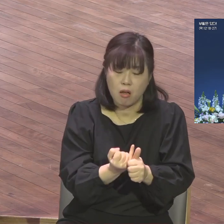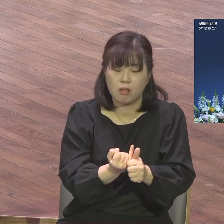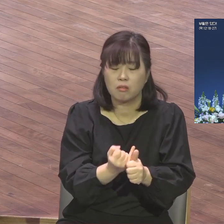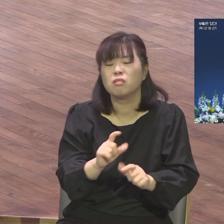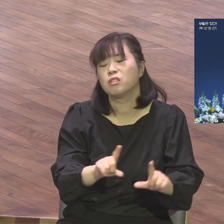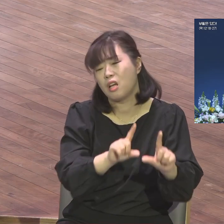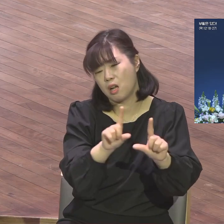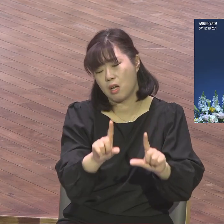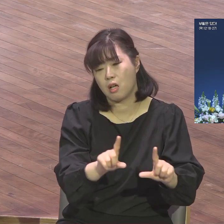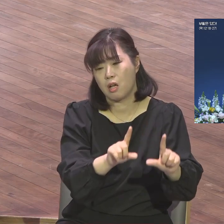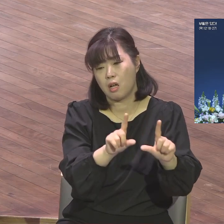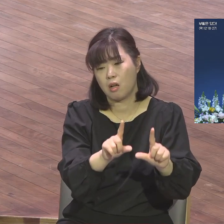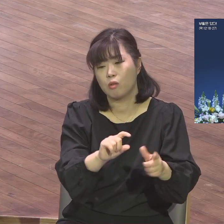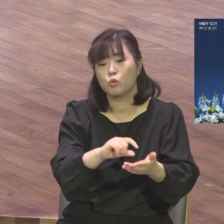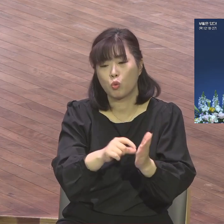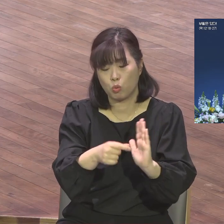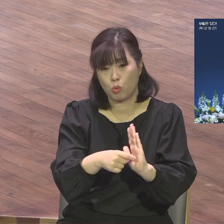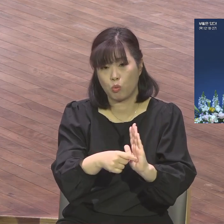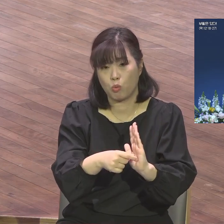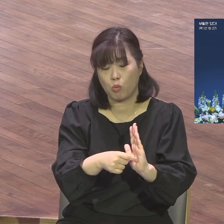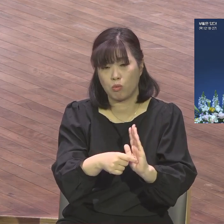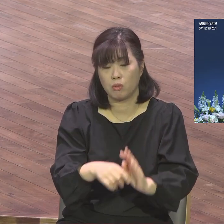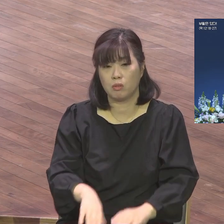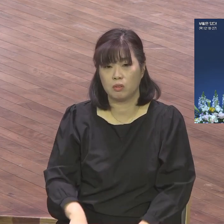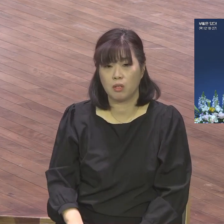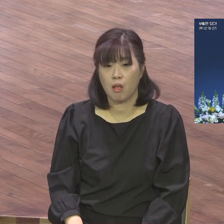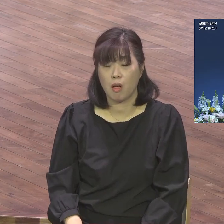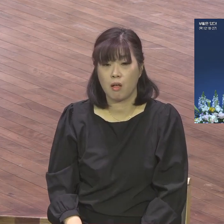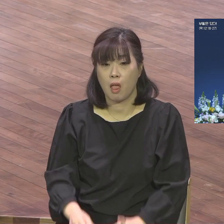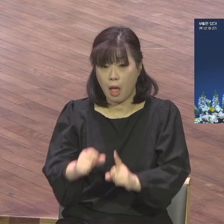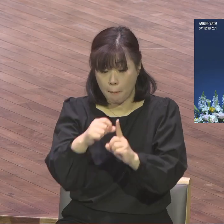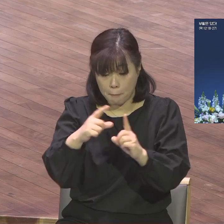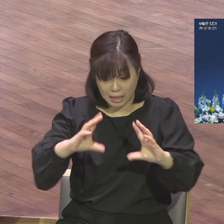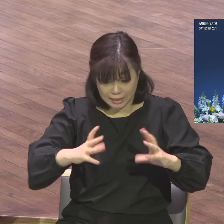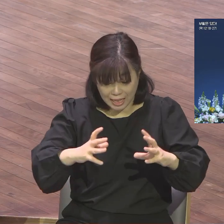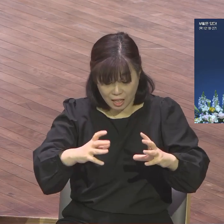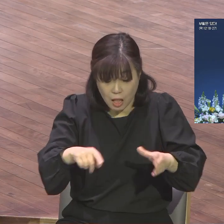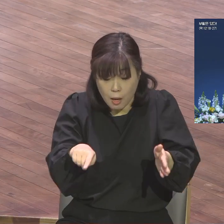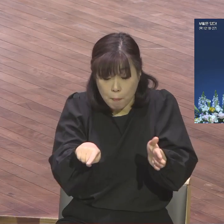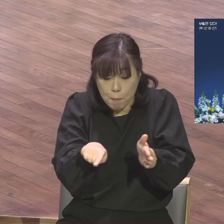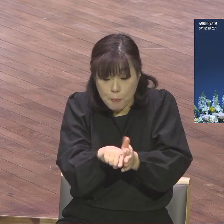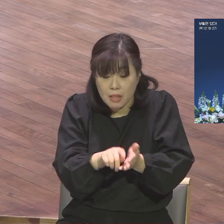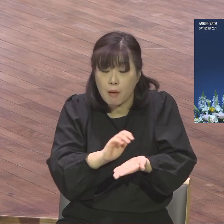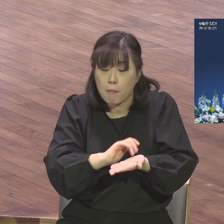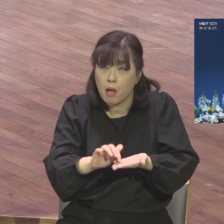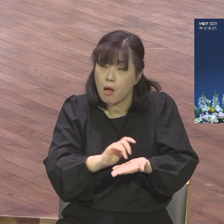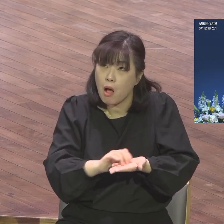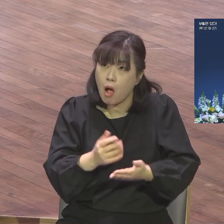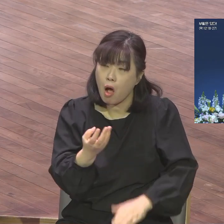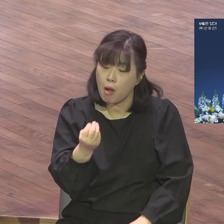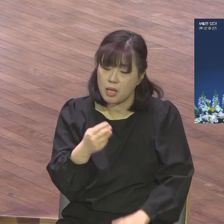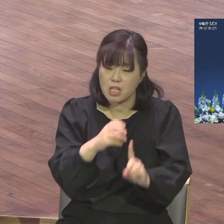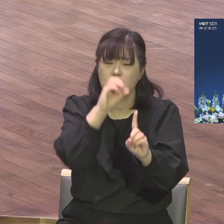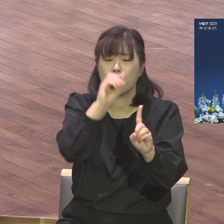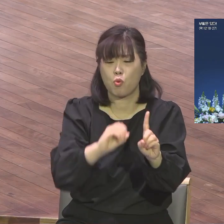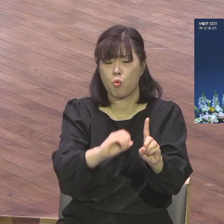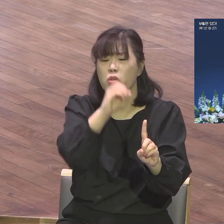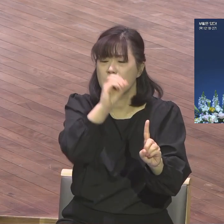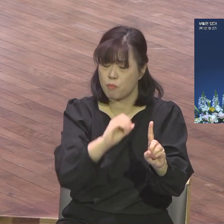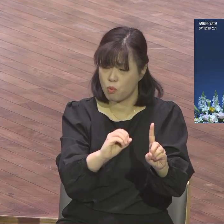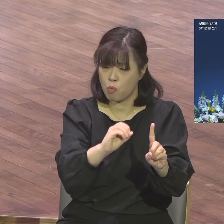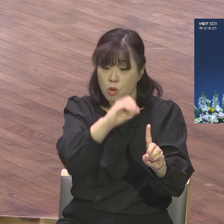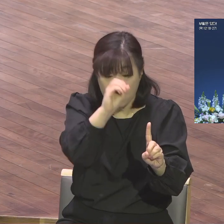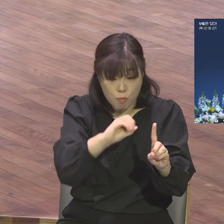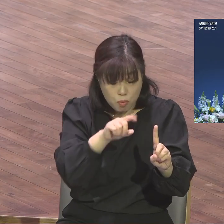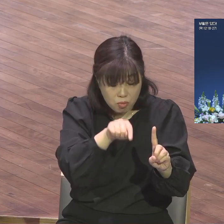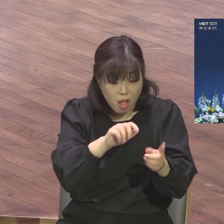그 1% 기독교인이에요. 2억이 넘다 보니까 그래도 1% 1,500만이 넘고 우리나라보다 더 많아